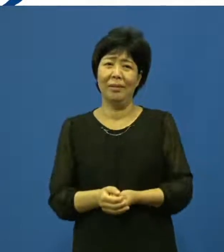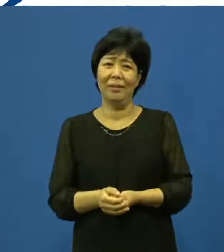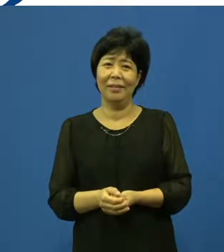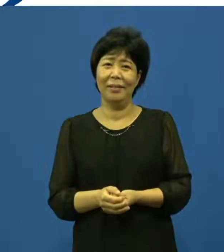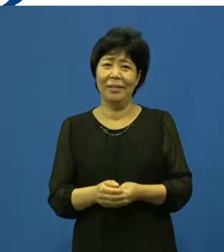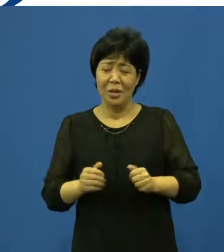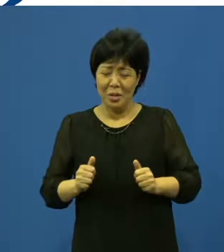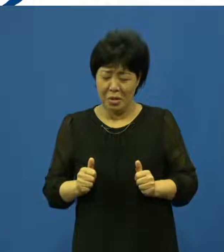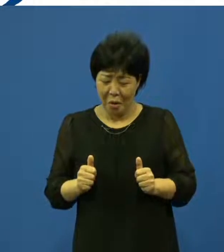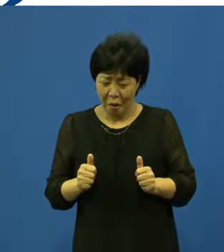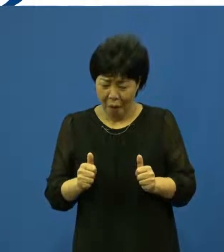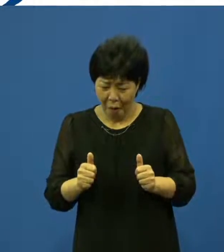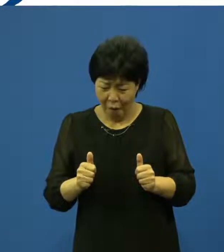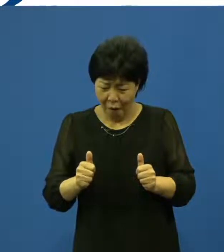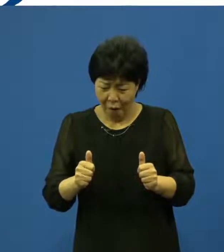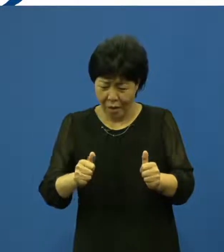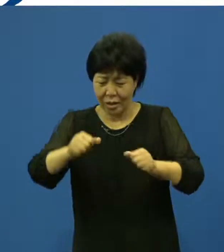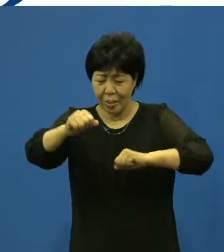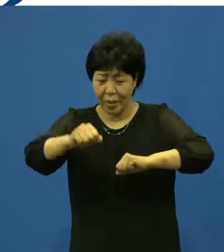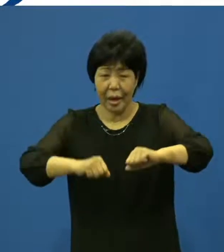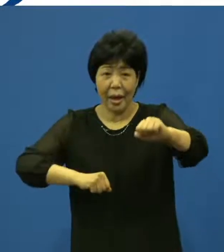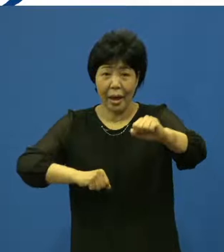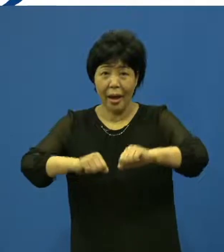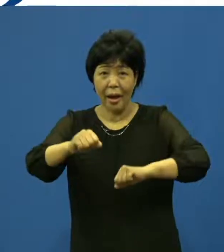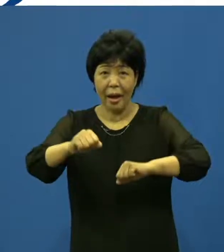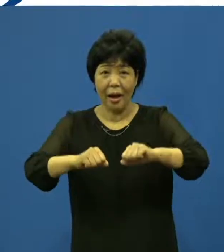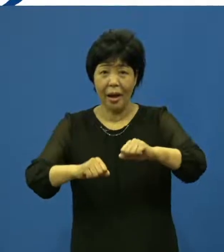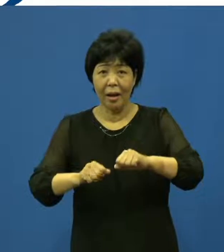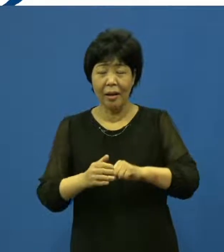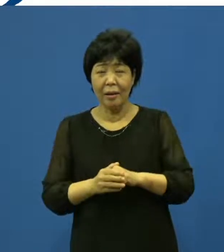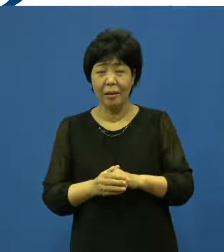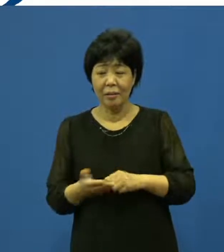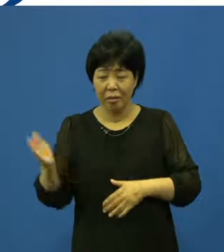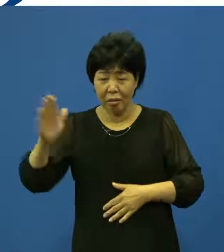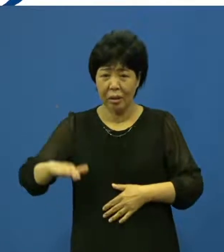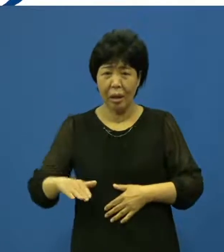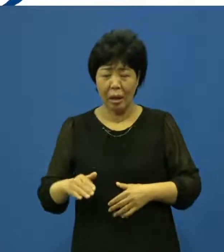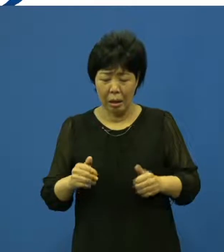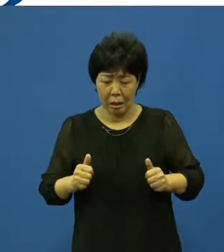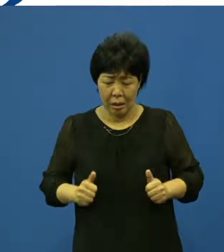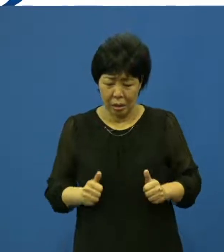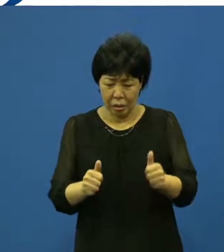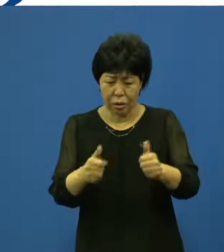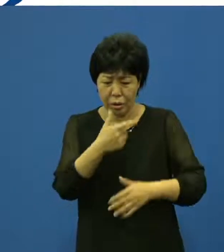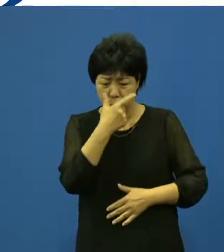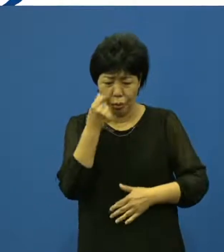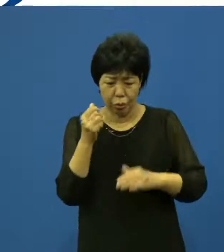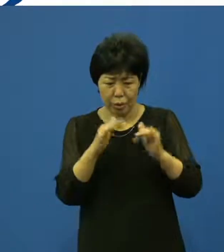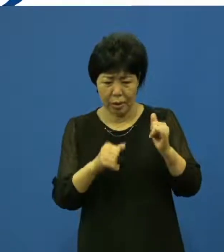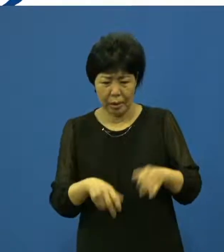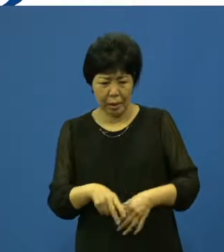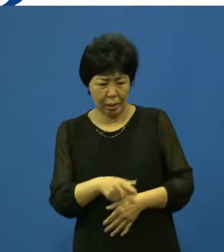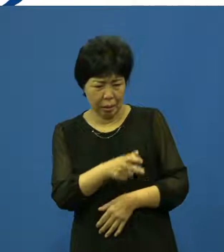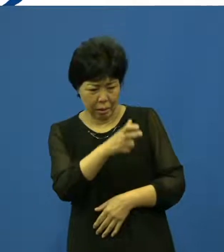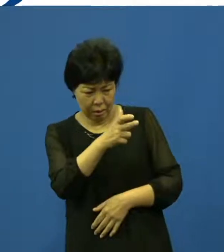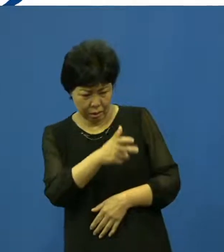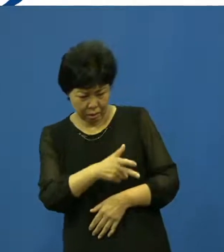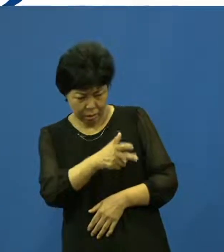열심히 하는 것까지는 좋은데 열심히 하지 않는 사람을 노려보면 하나님의 은혜를 잊은 결과라는